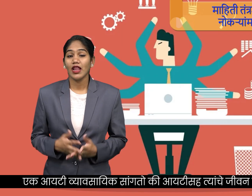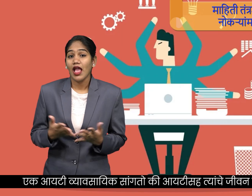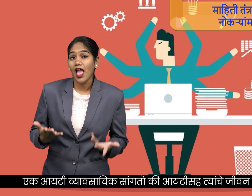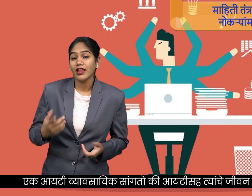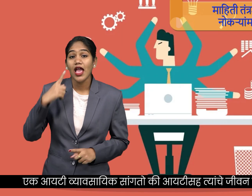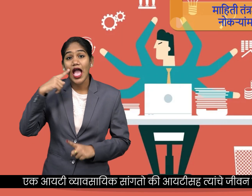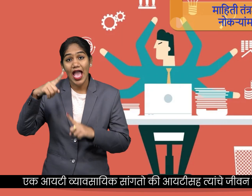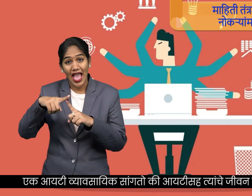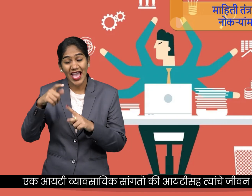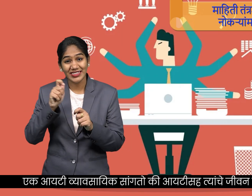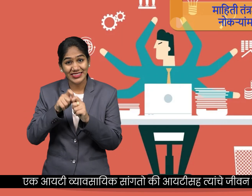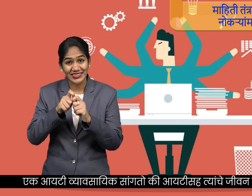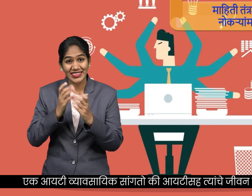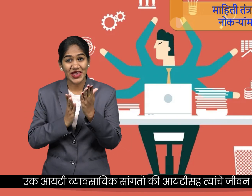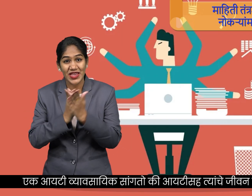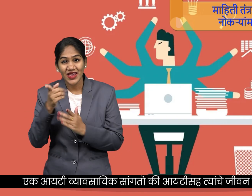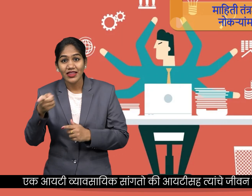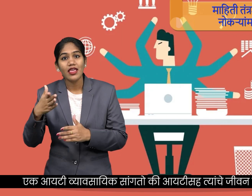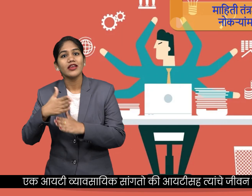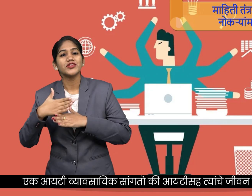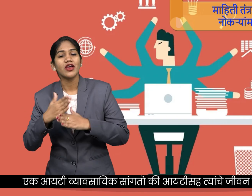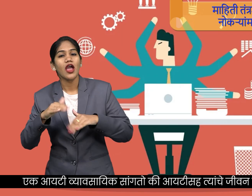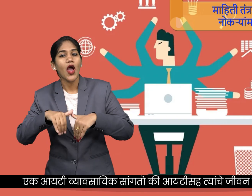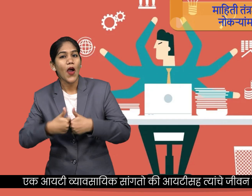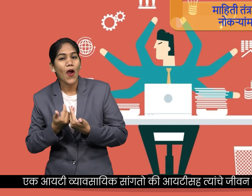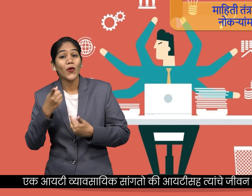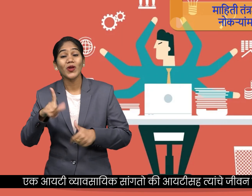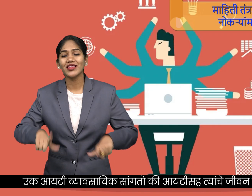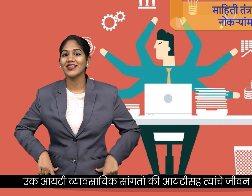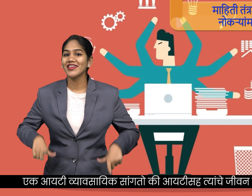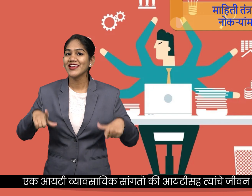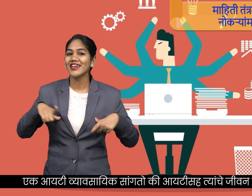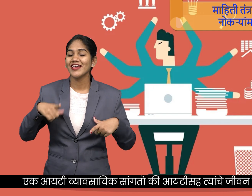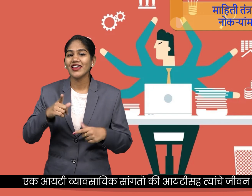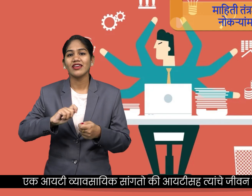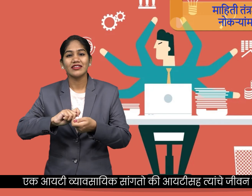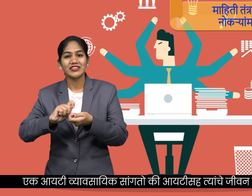एक IT व्यावसायिक सांगतो की IT सह त्याचे जीवन कसे सुधारले आहे.